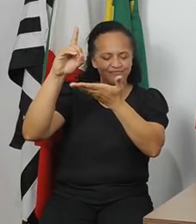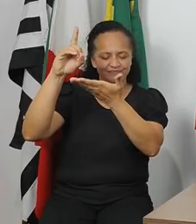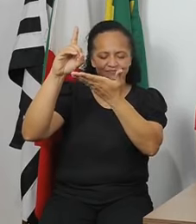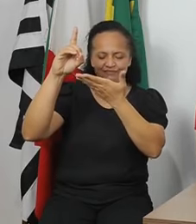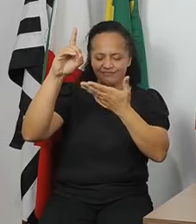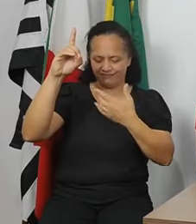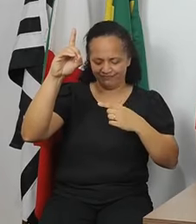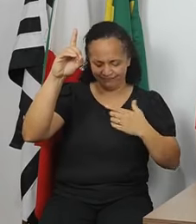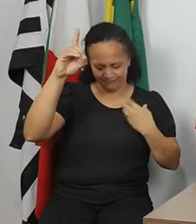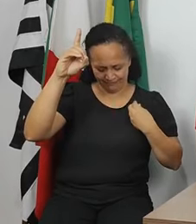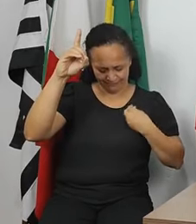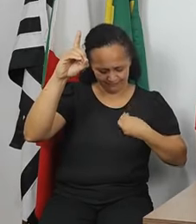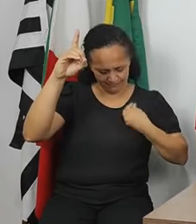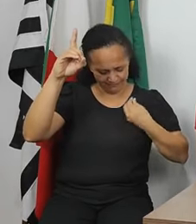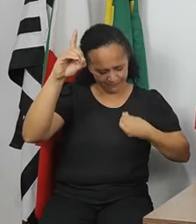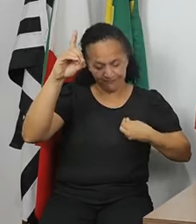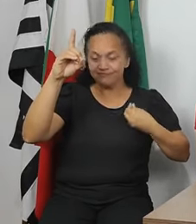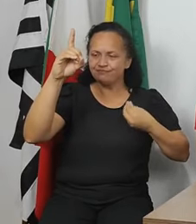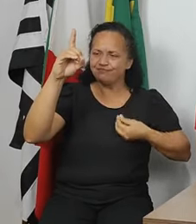que tenho,